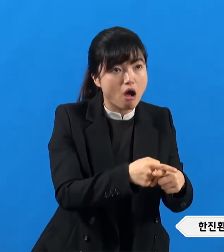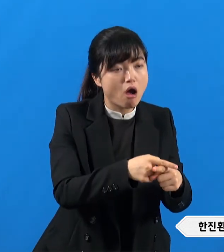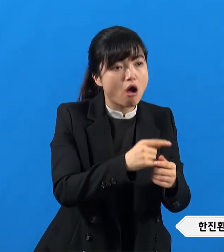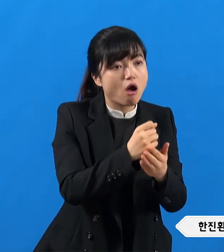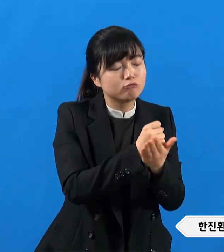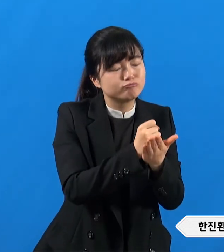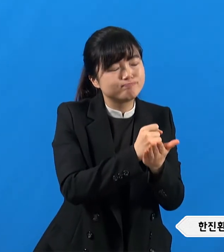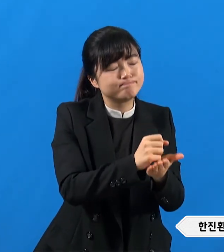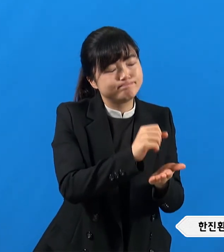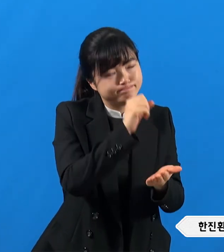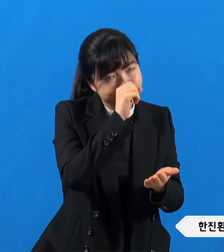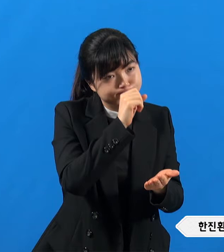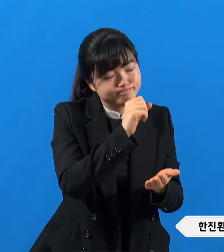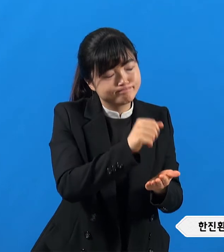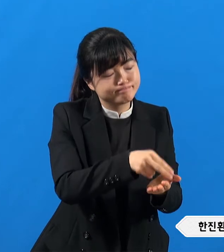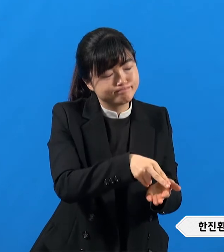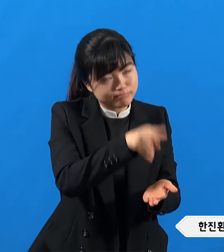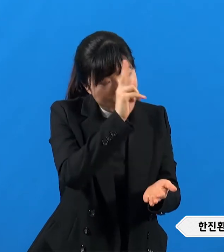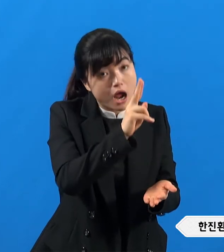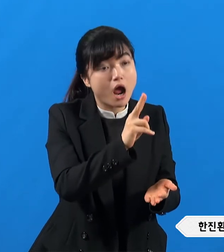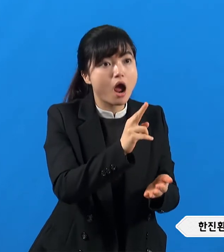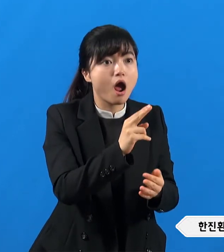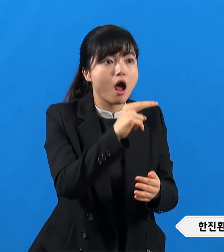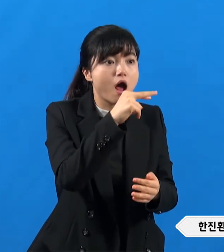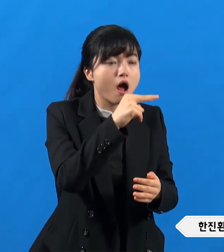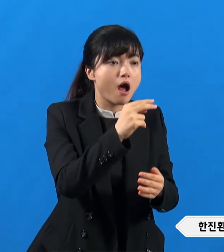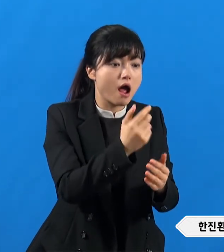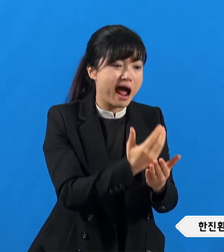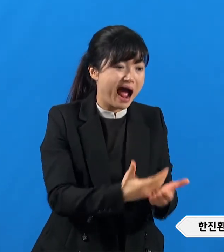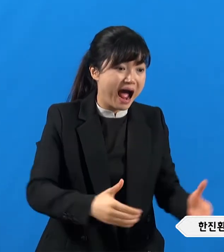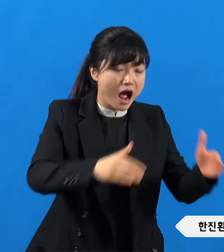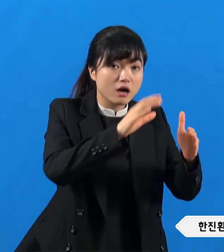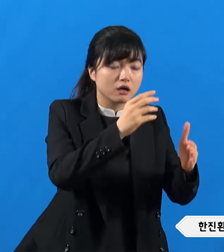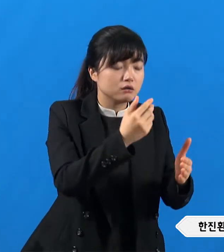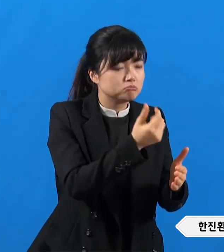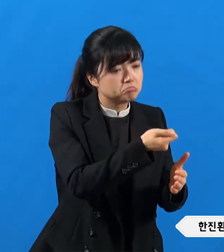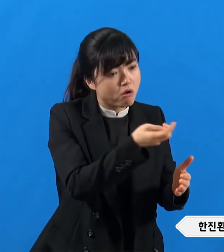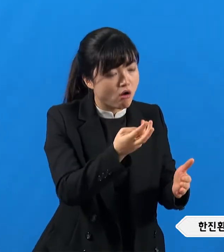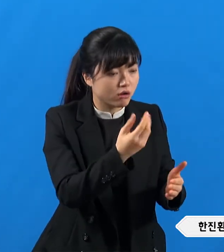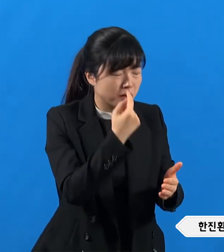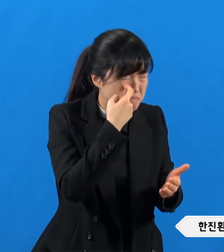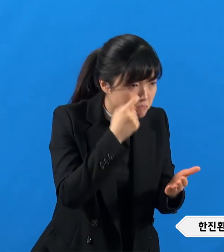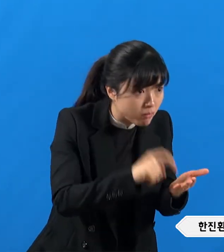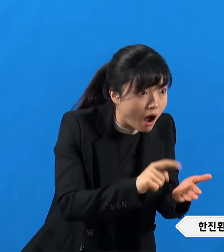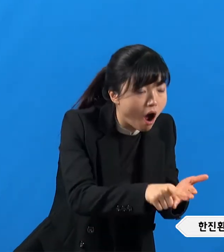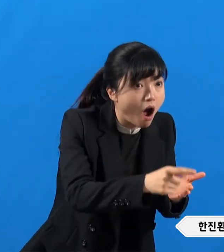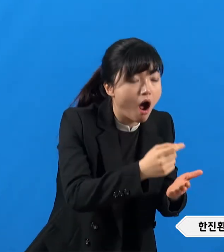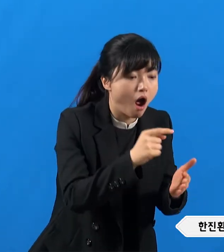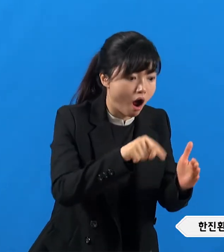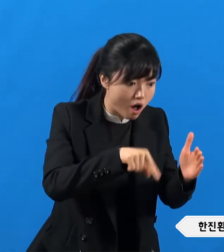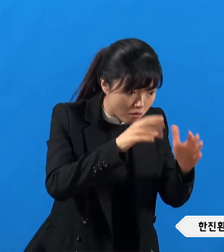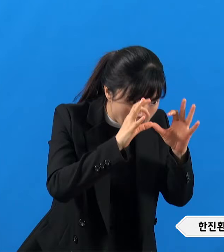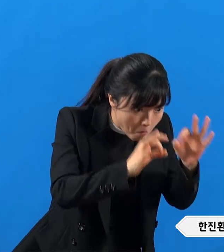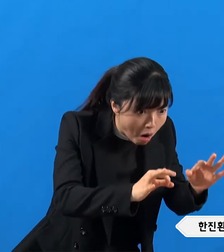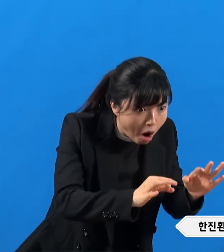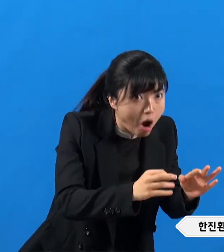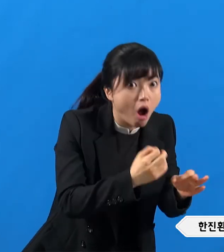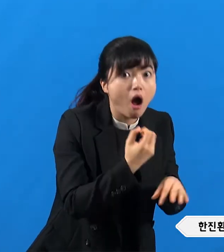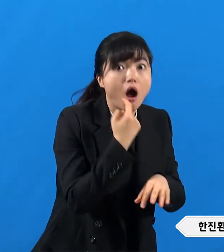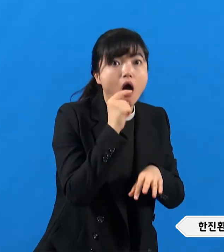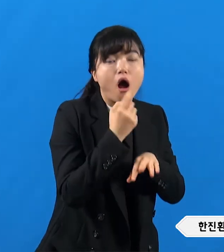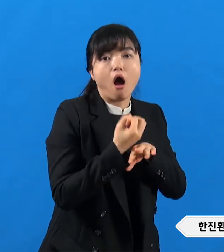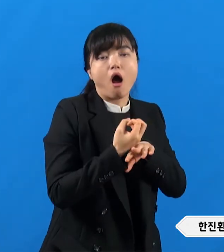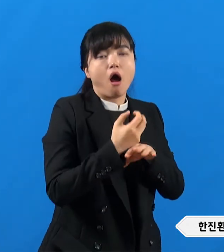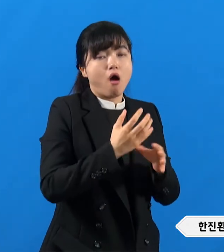우연하게 이 동항아리 몇 개를 발견했는데 보니까 그 동항아리 안에 금화가 잔뜩 들어있었다고